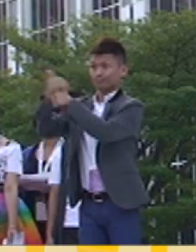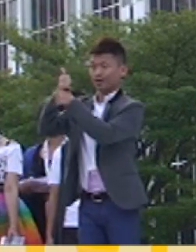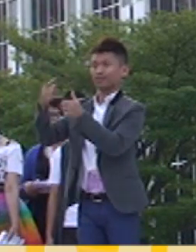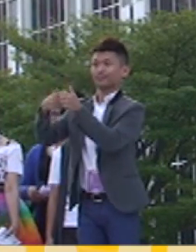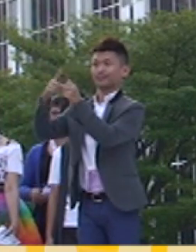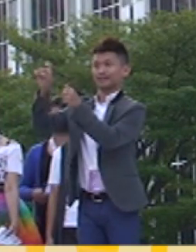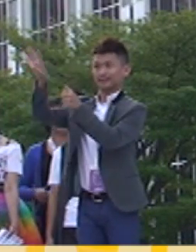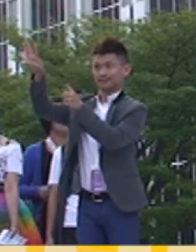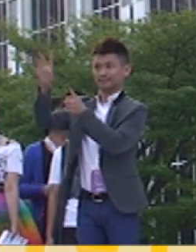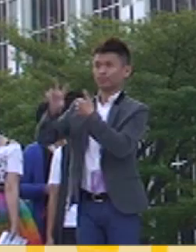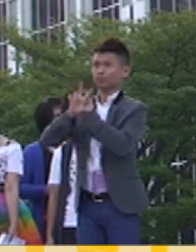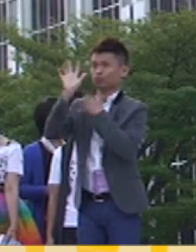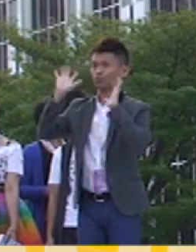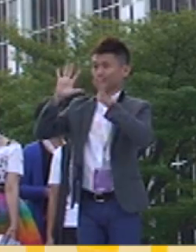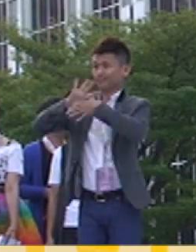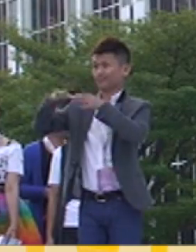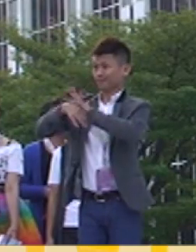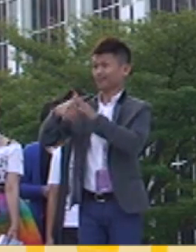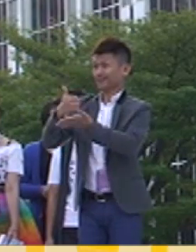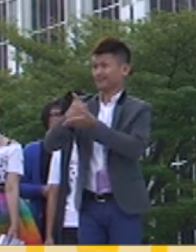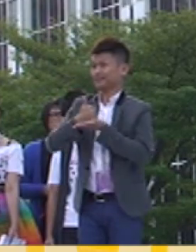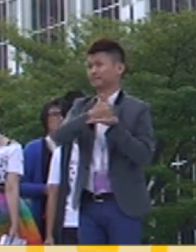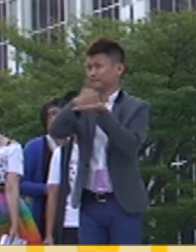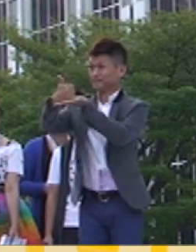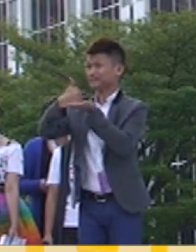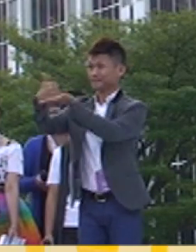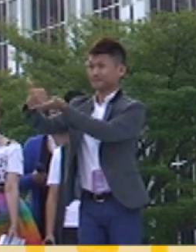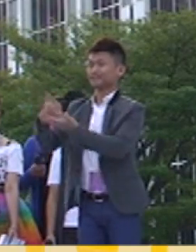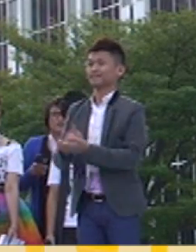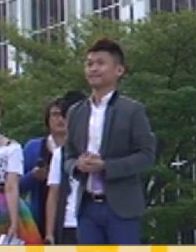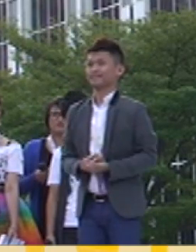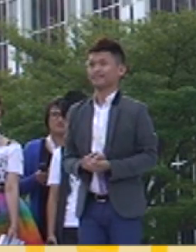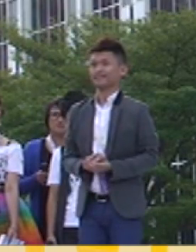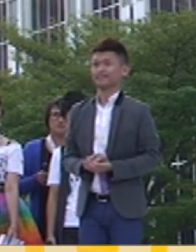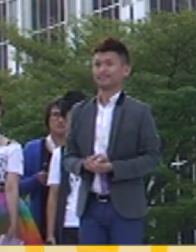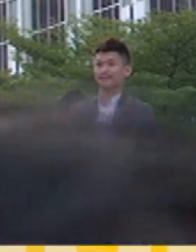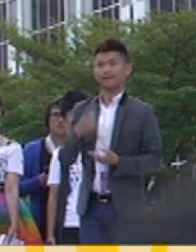的首尔酷儿文化节。 내년에만날수있길바랍니다。감